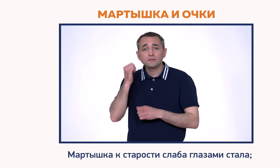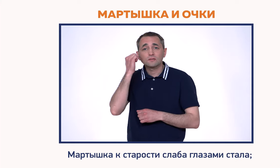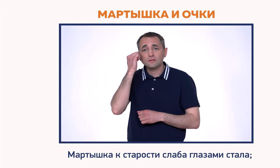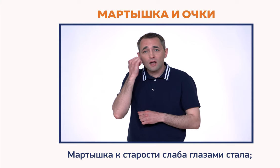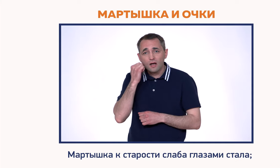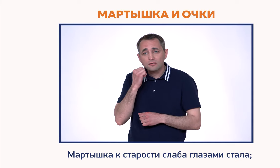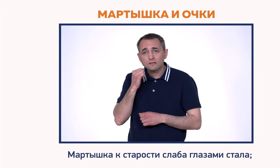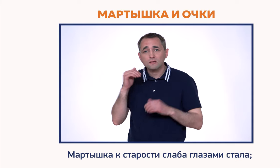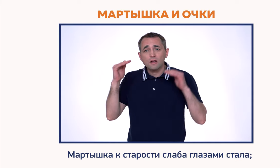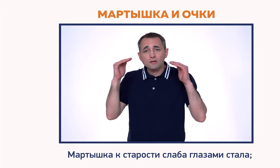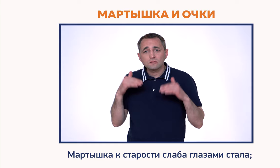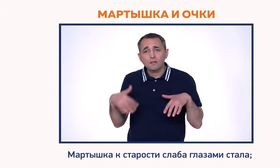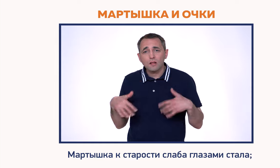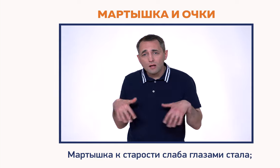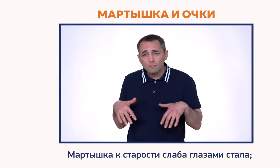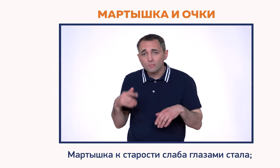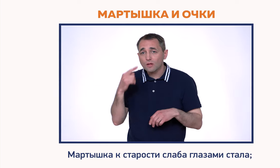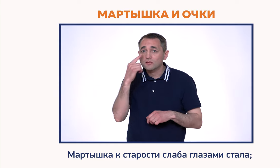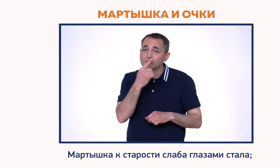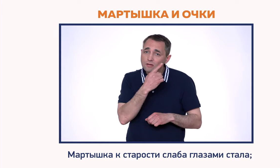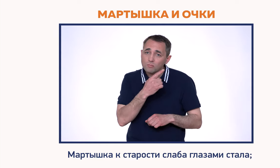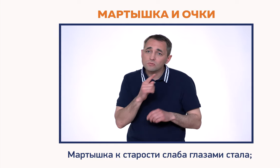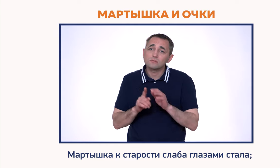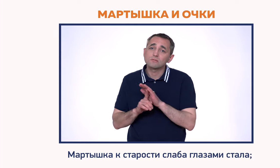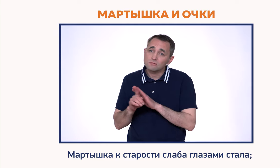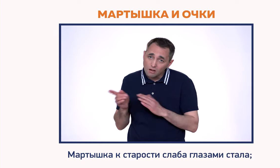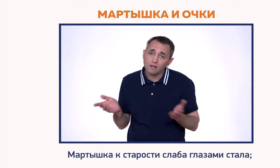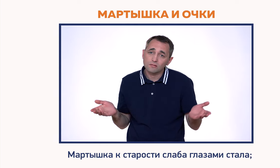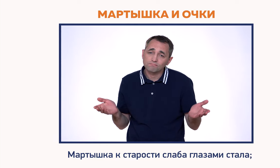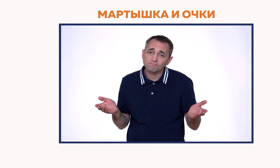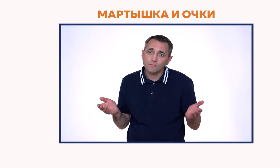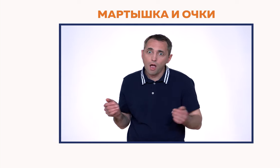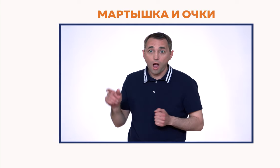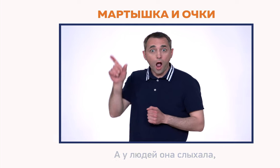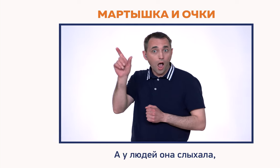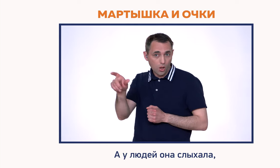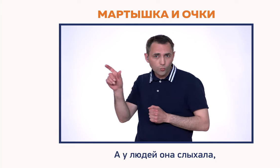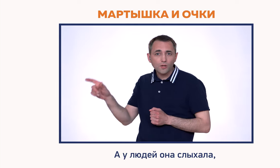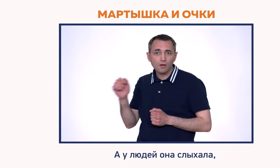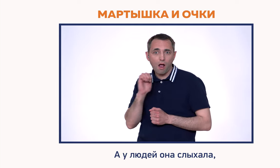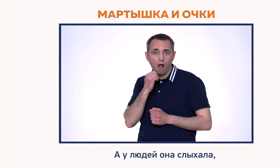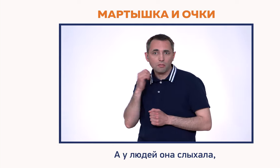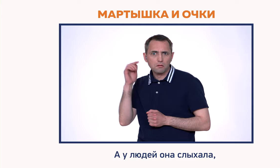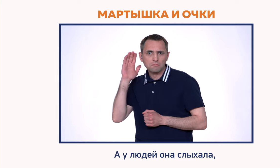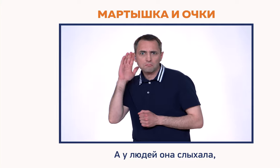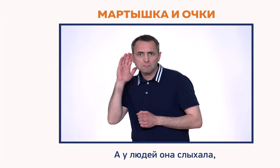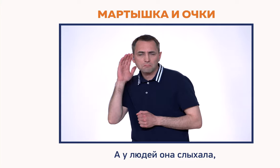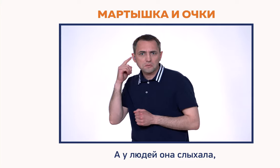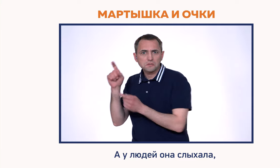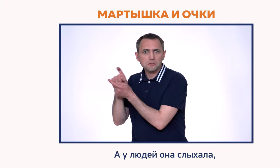Мартышка к старости слаба глазами стала, а у людей